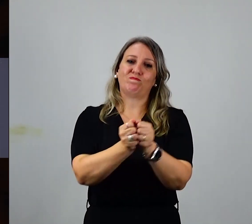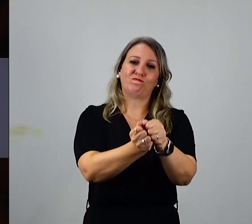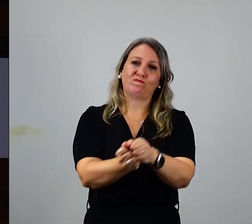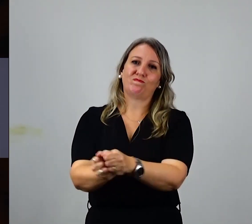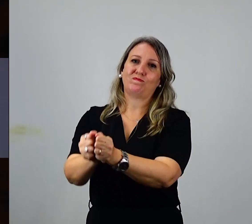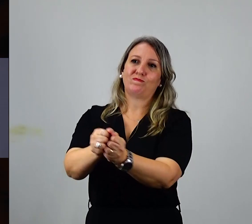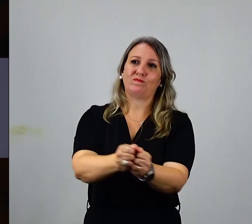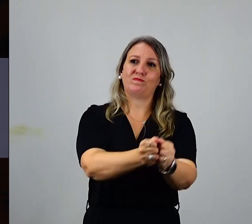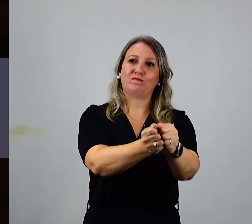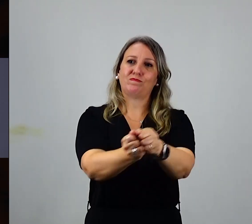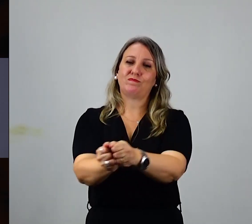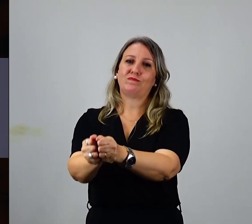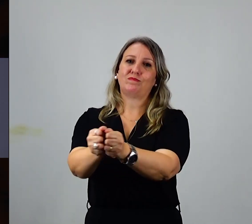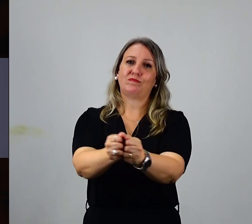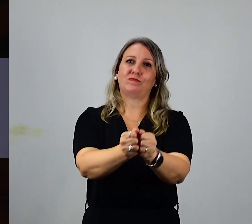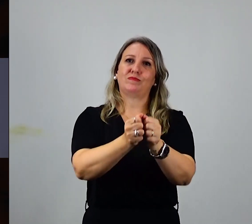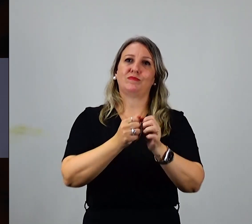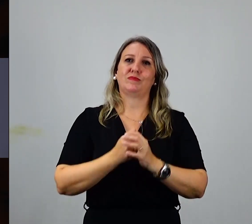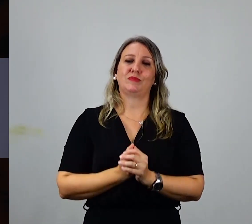antiga.